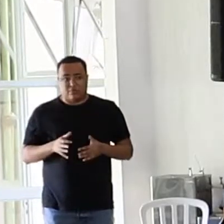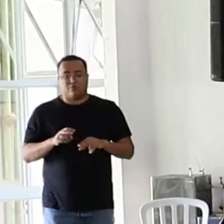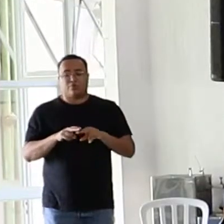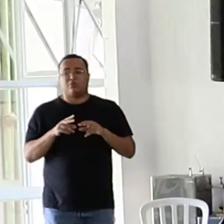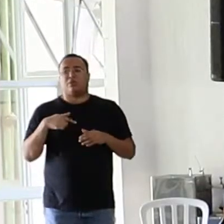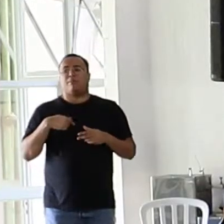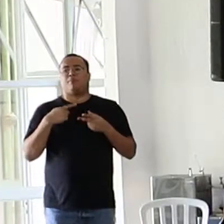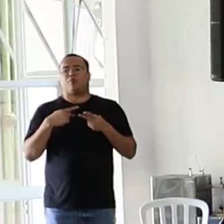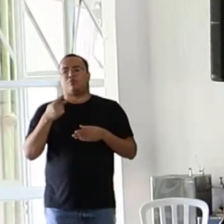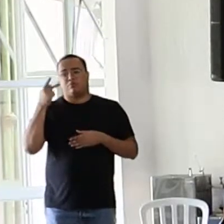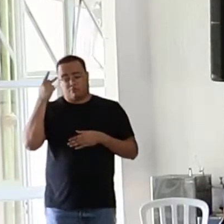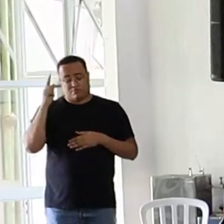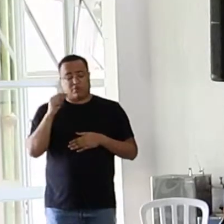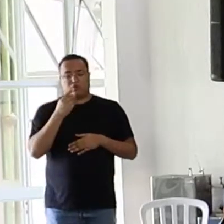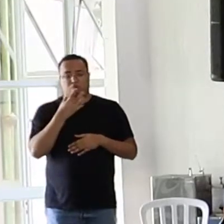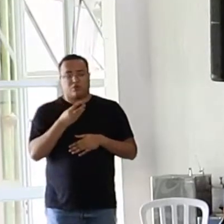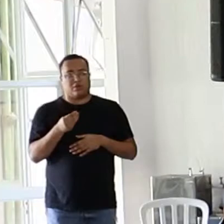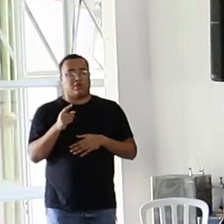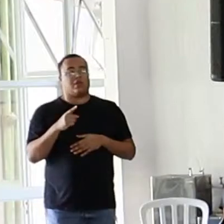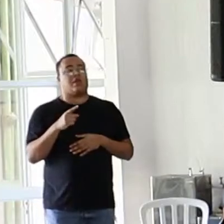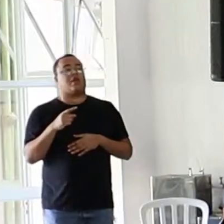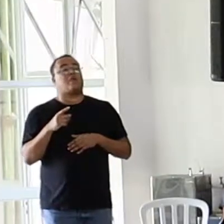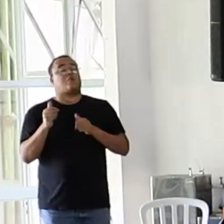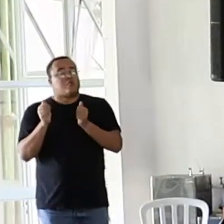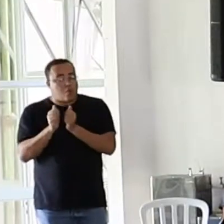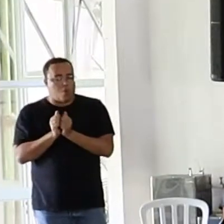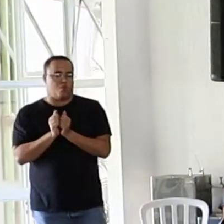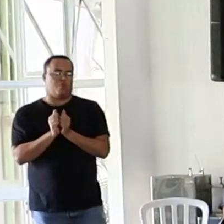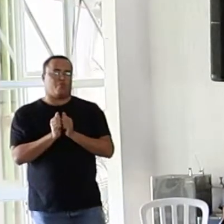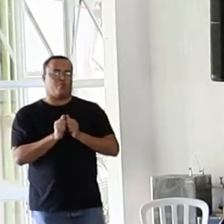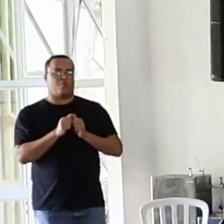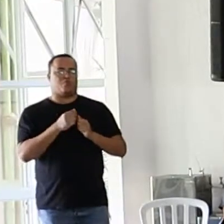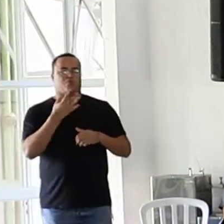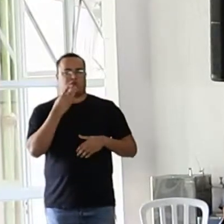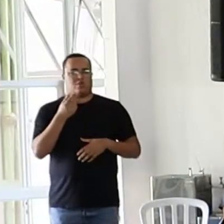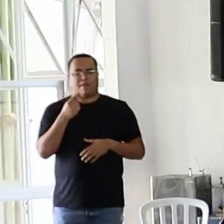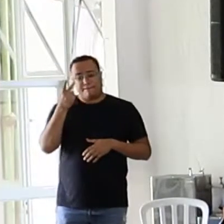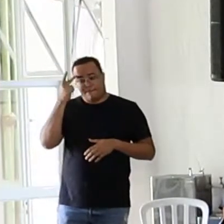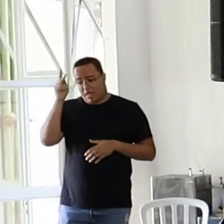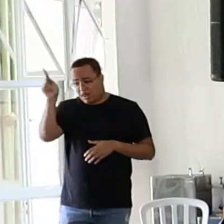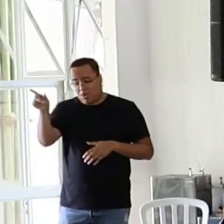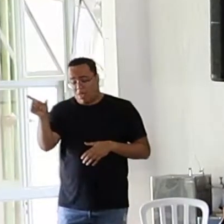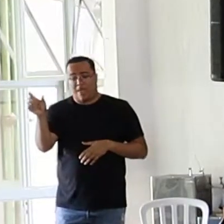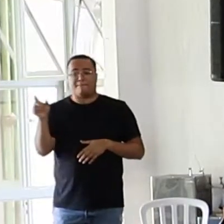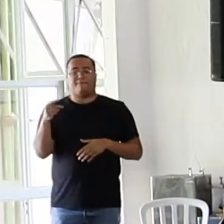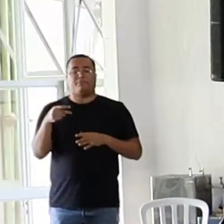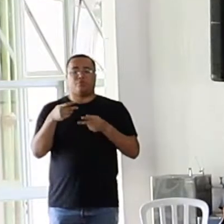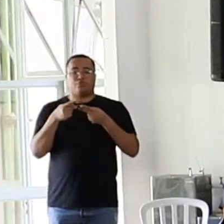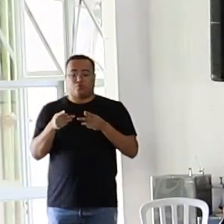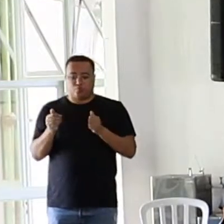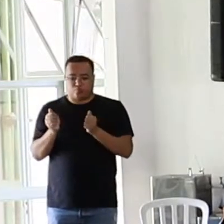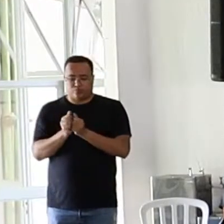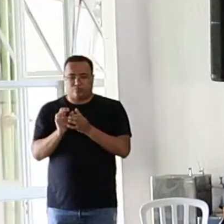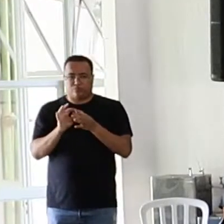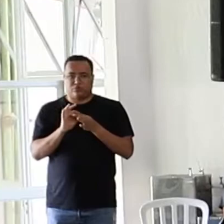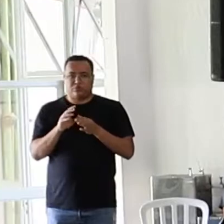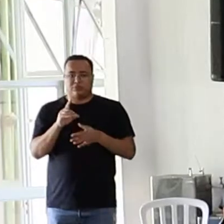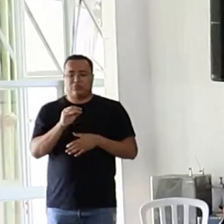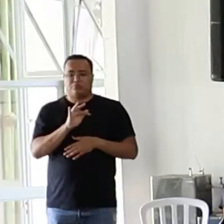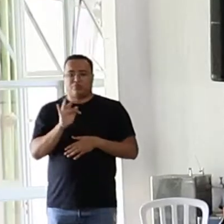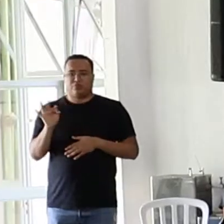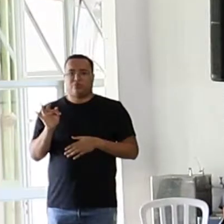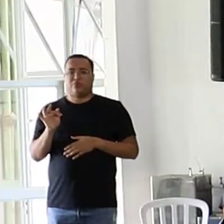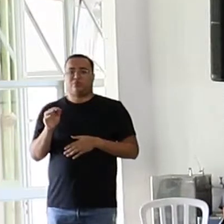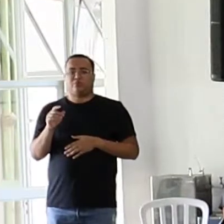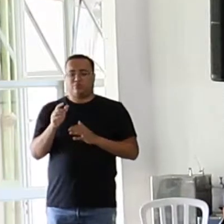não é um projeto para o Guará é um projeto com guardar não projeto para os Guaranis um projeto com os guaraense sem fazendo aqui do